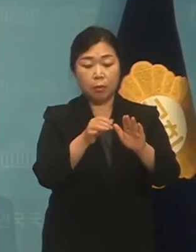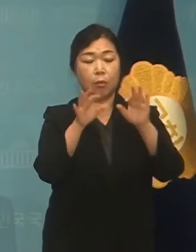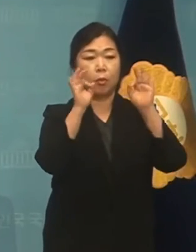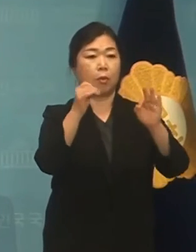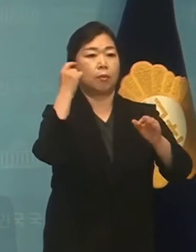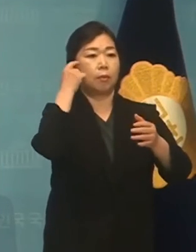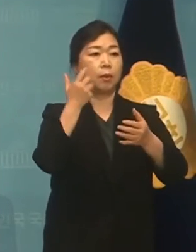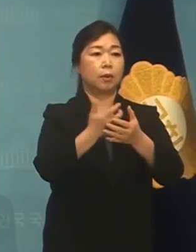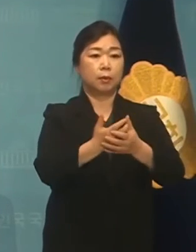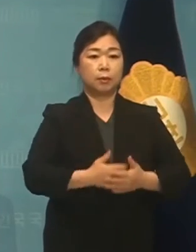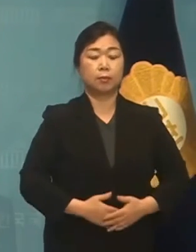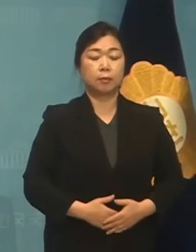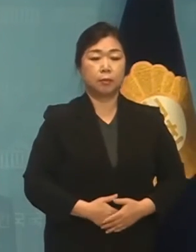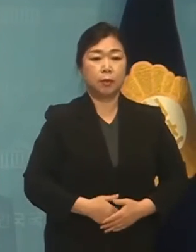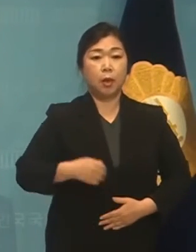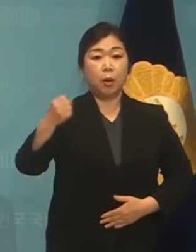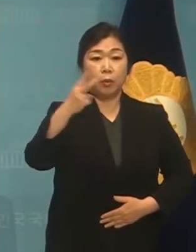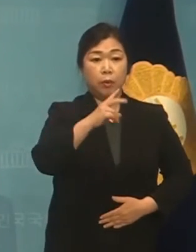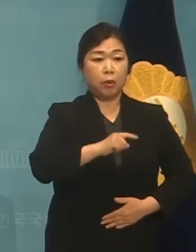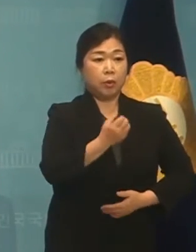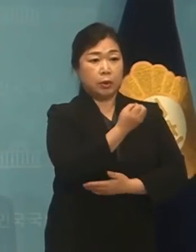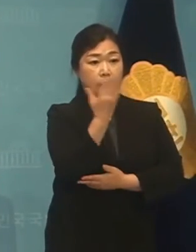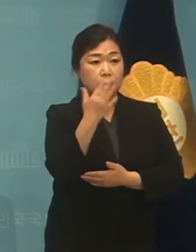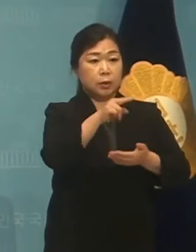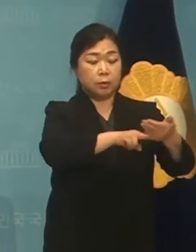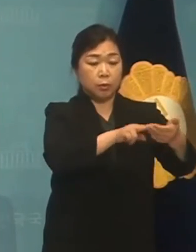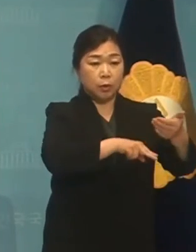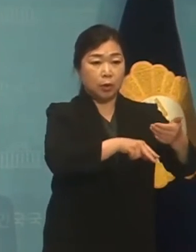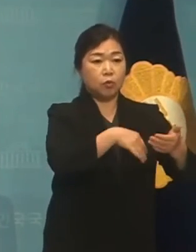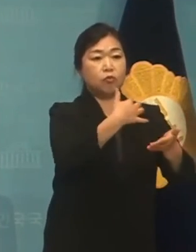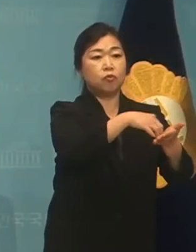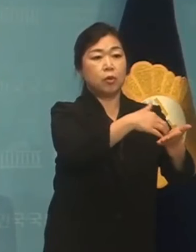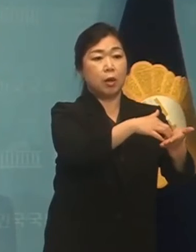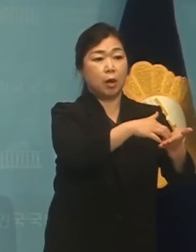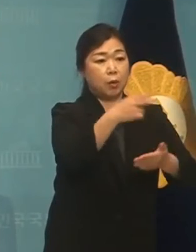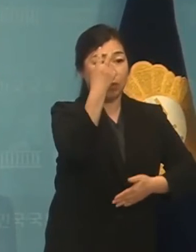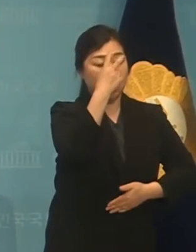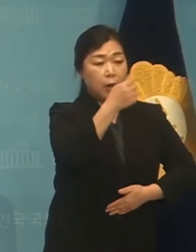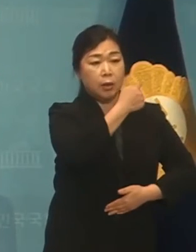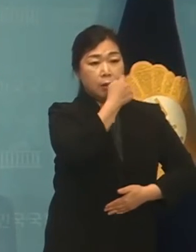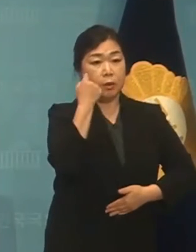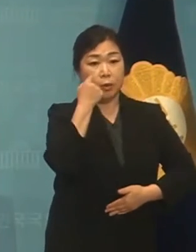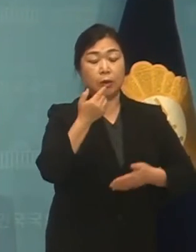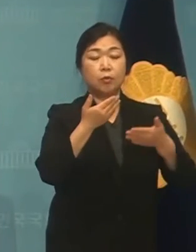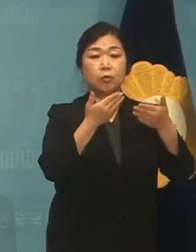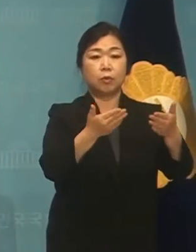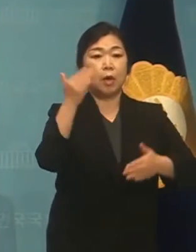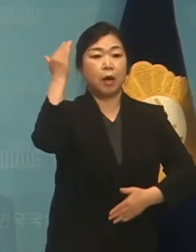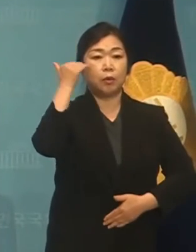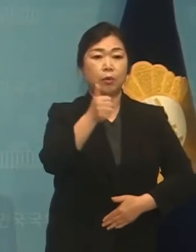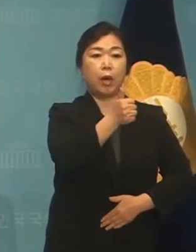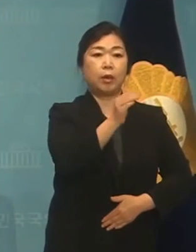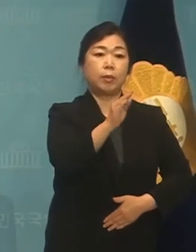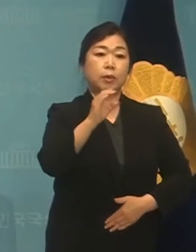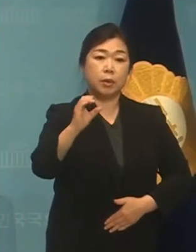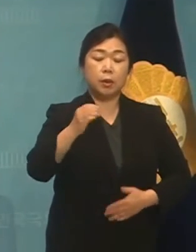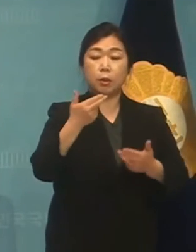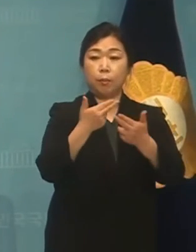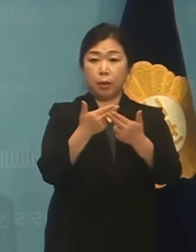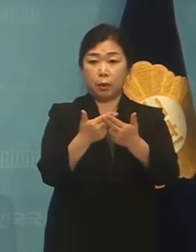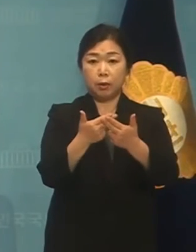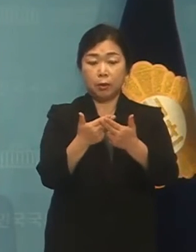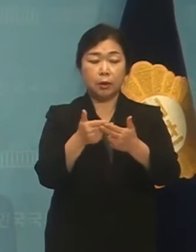접했습니다. 심지어 유가신문의 수량을 조사해 인증하는 한국 ABC